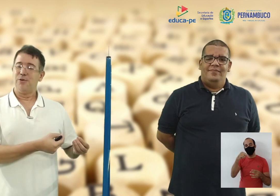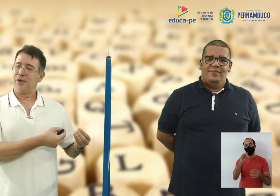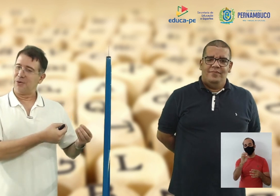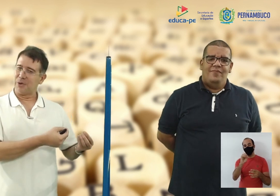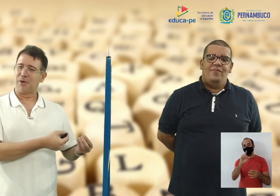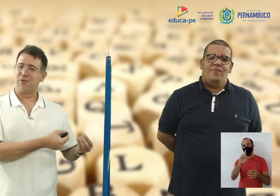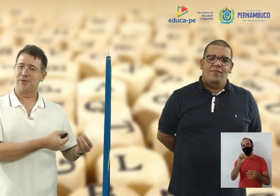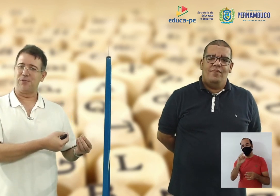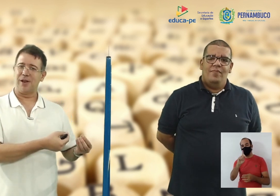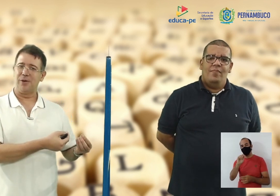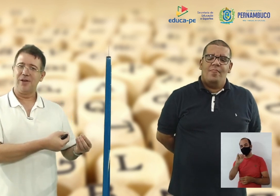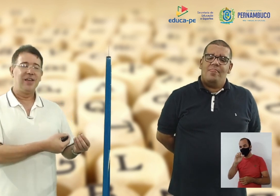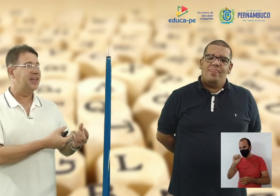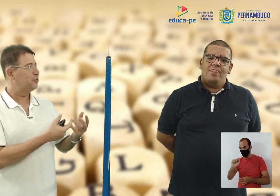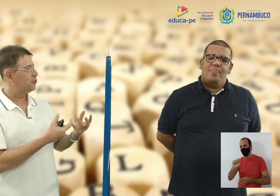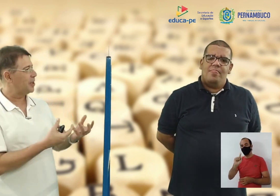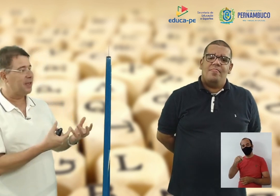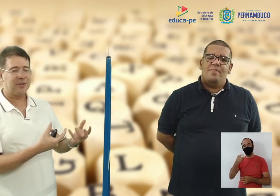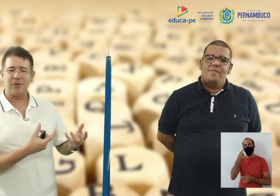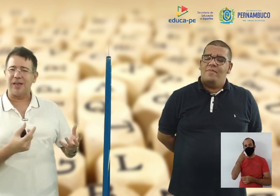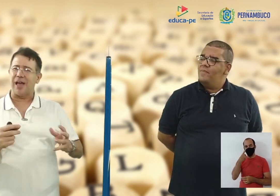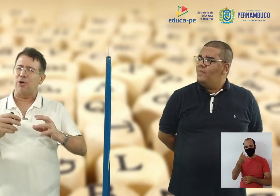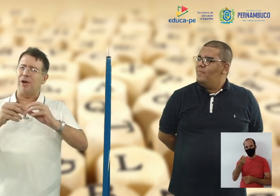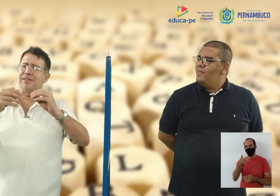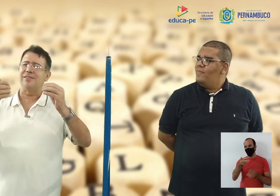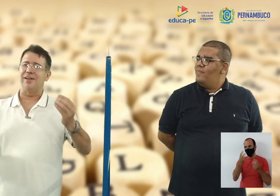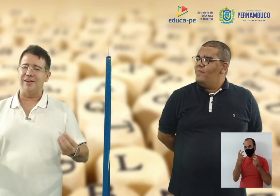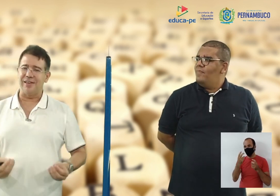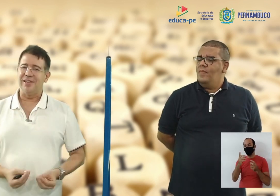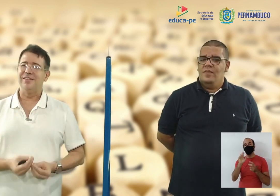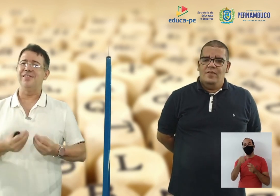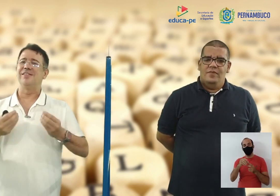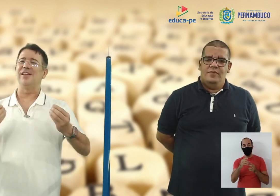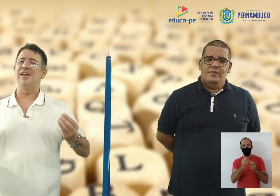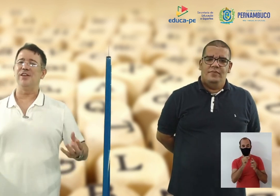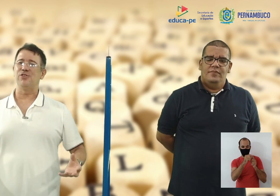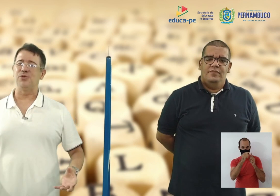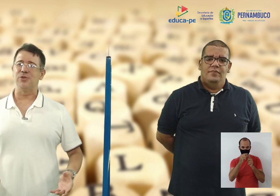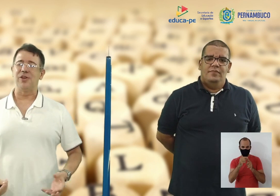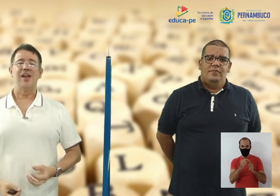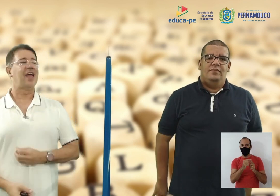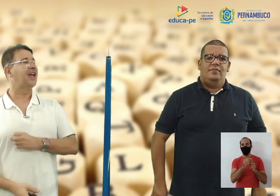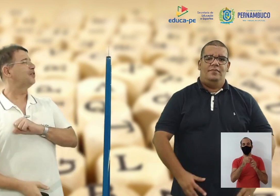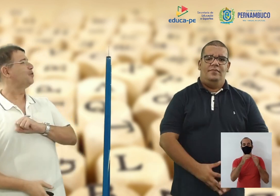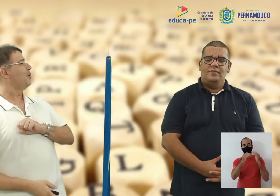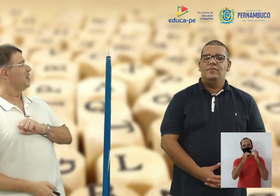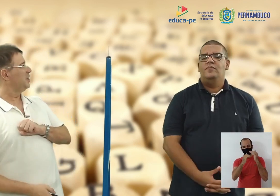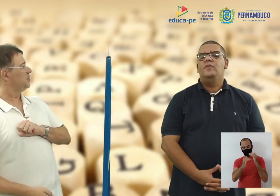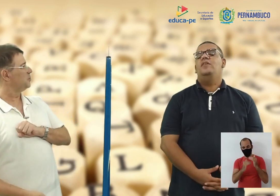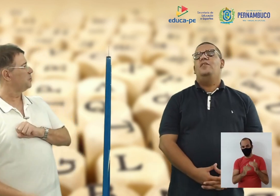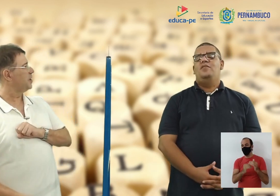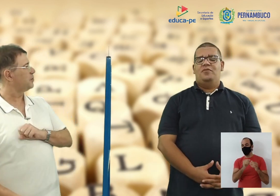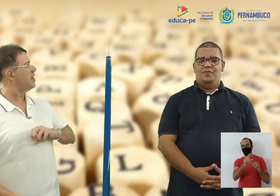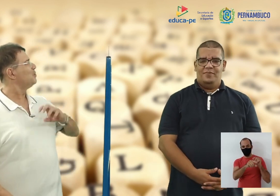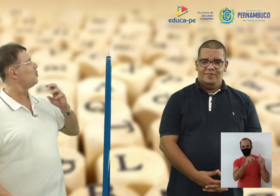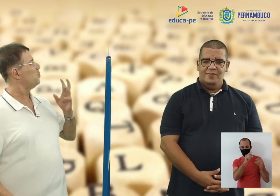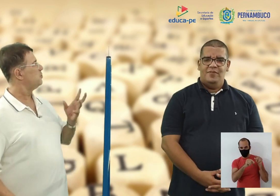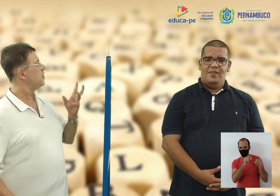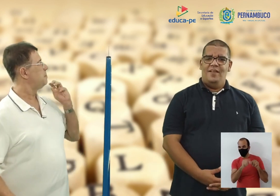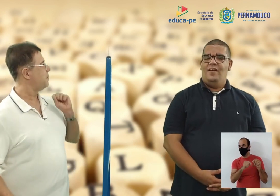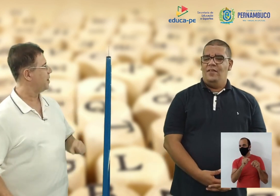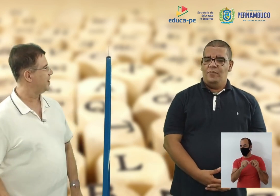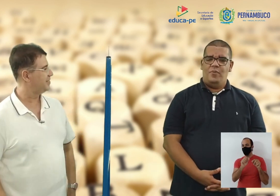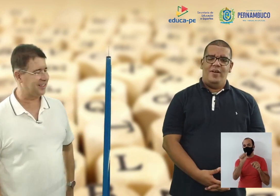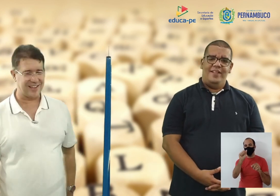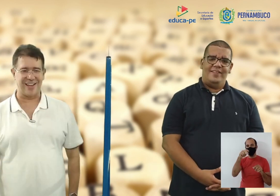Antologia. Viram o que o professor falou? Que é justamente o que? A coletânea de trechos escolhidos, não é isso?